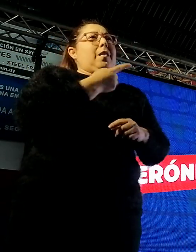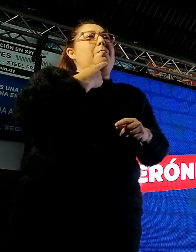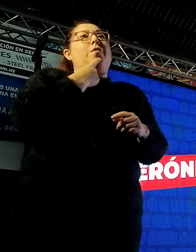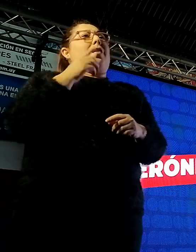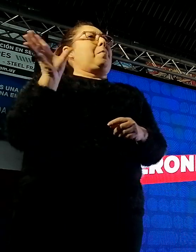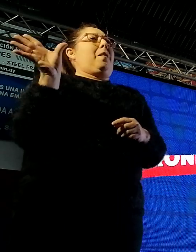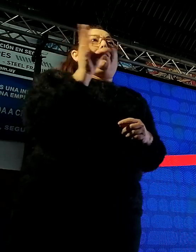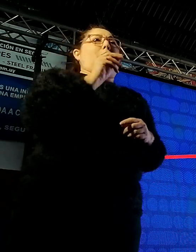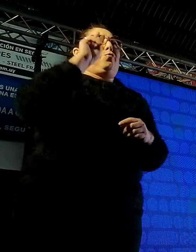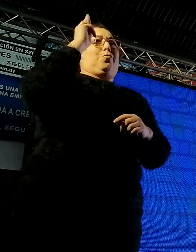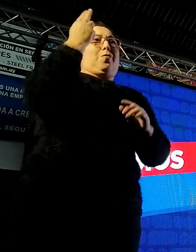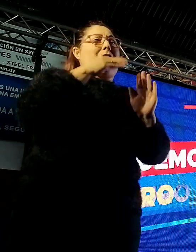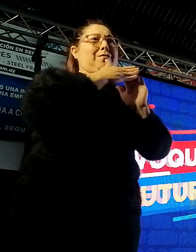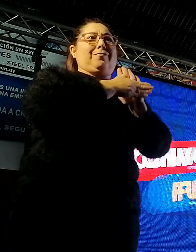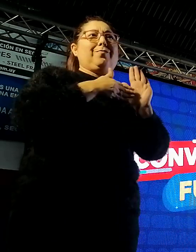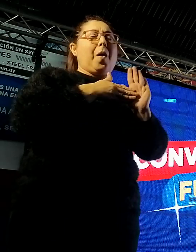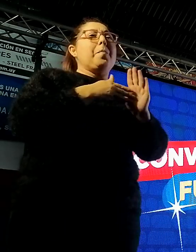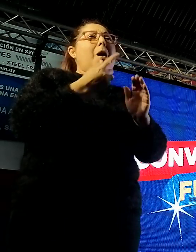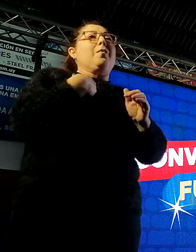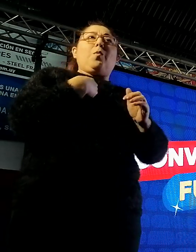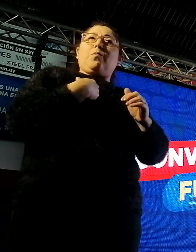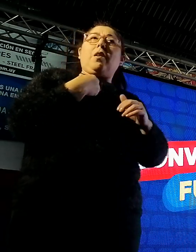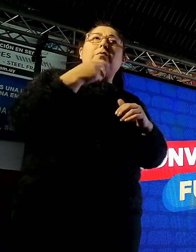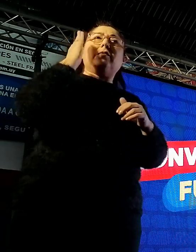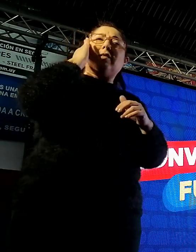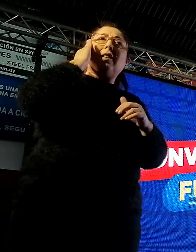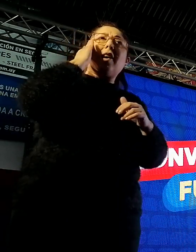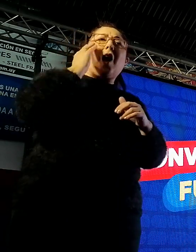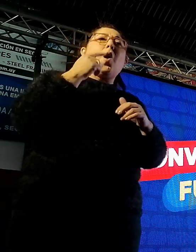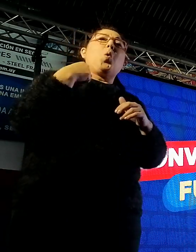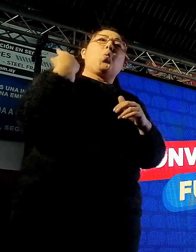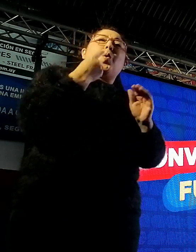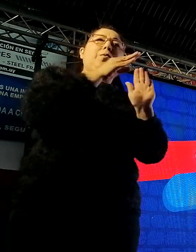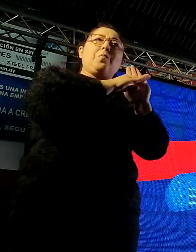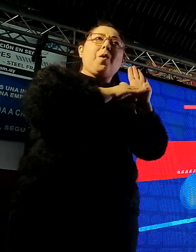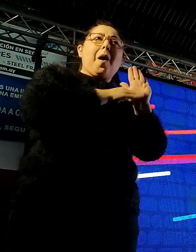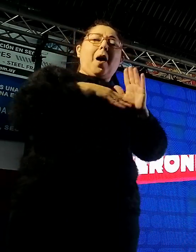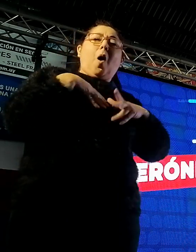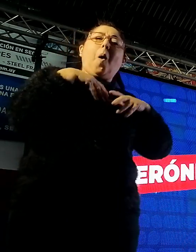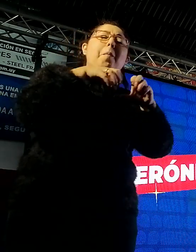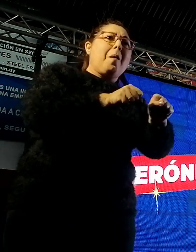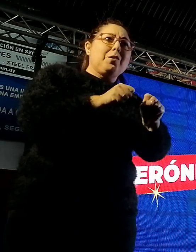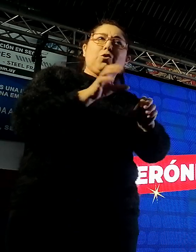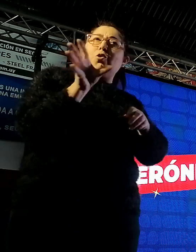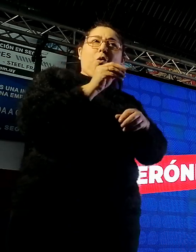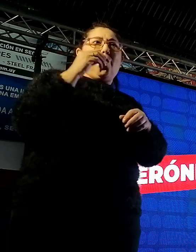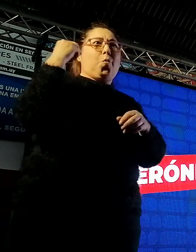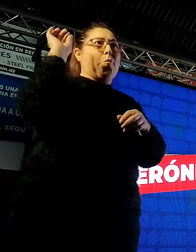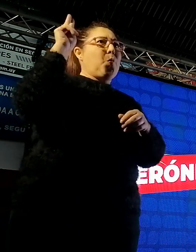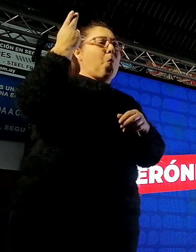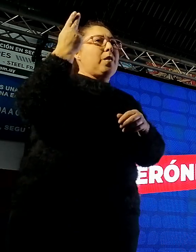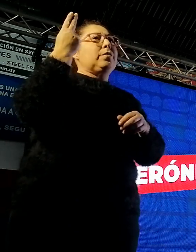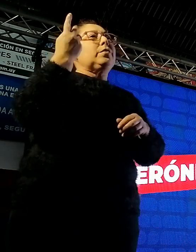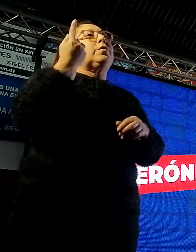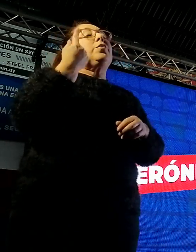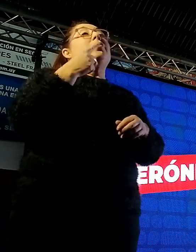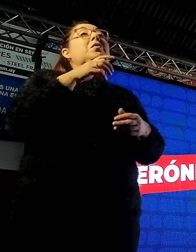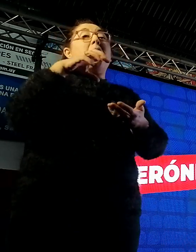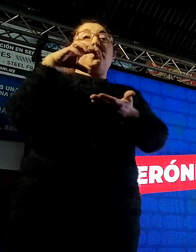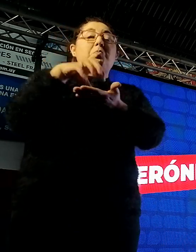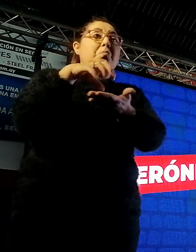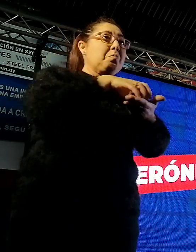los uruguayos porque asumimos que nuestro programa es nuestro compromiso con todo el pueblo uruguayo En los sectores del